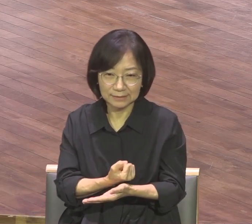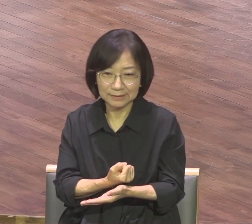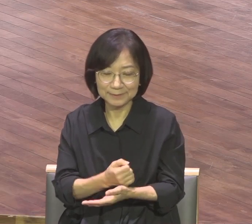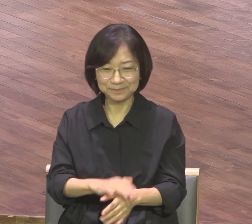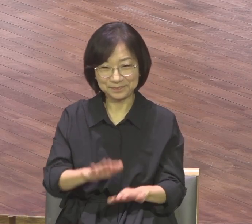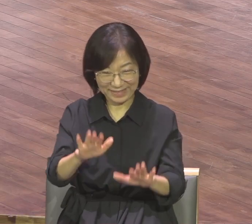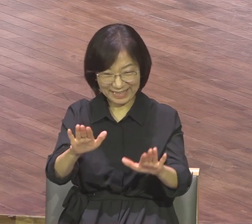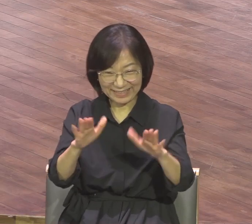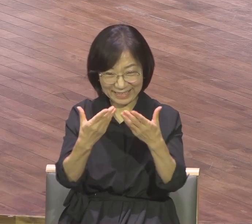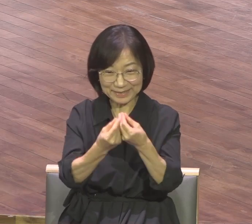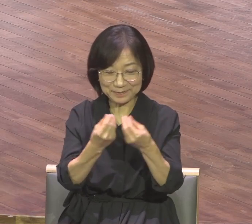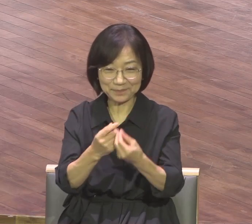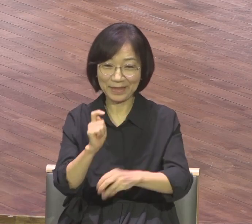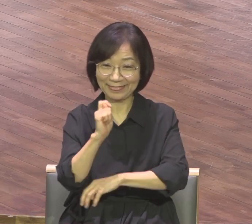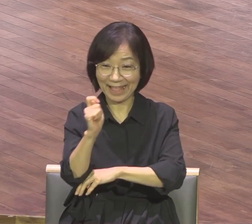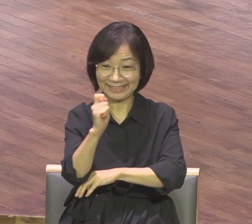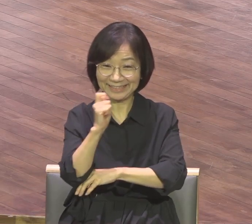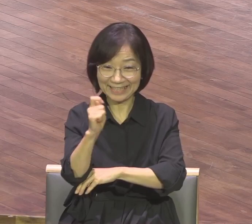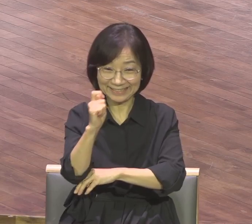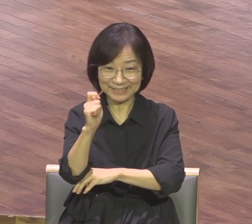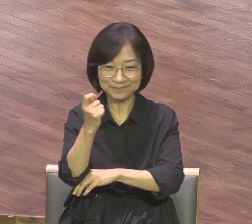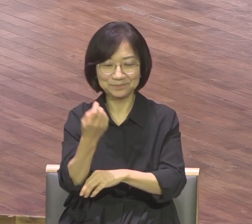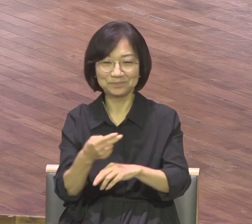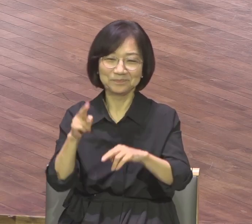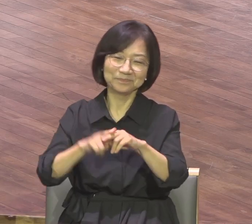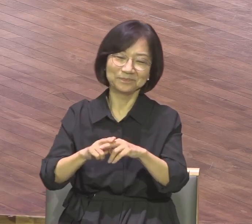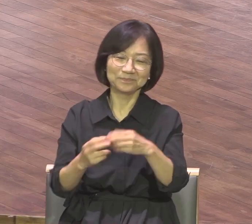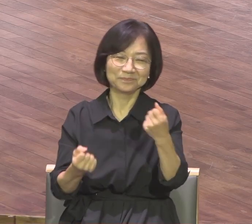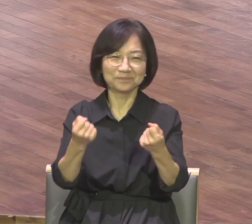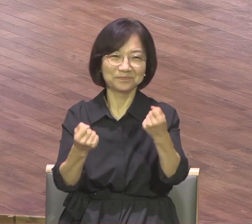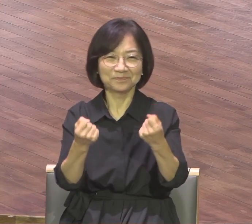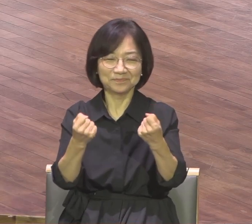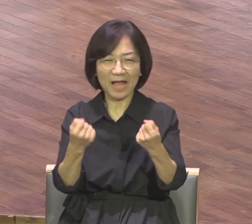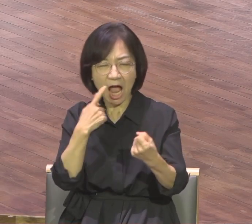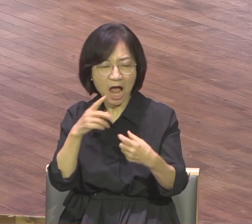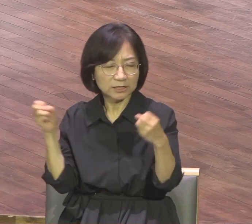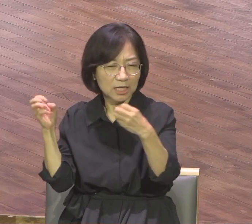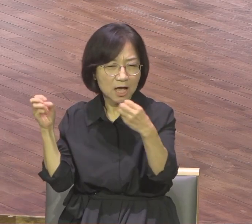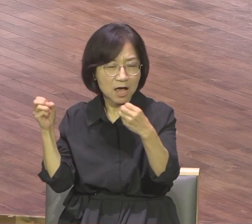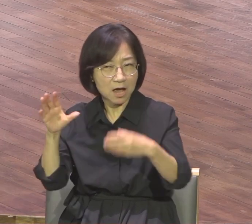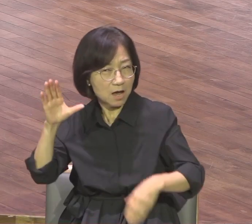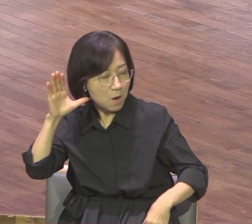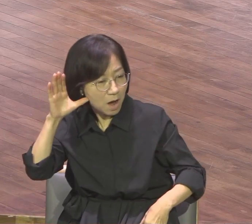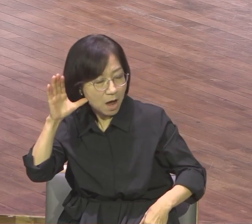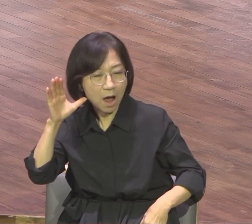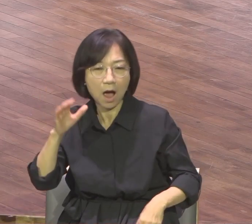택시 타보면 기사가요. 시사, 부티자, 정치, 문화,